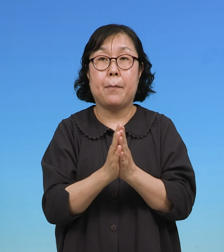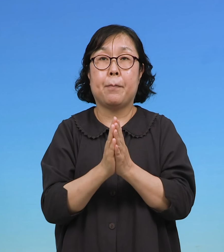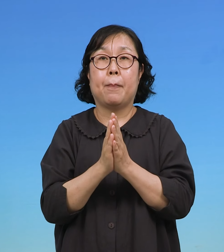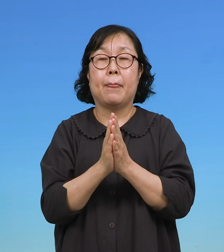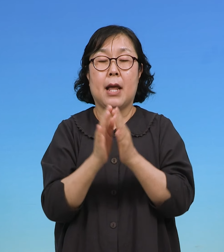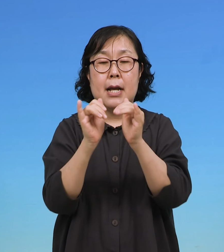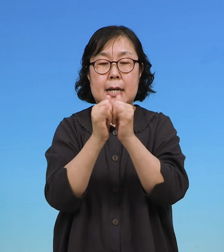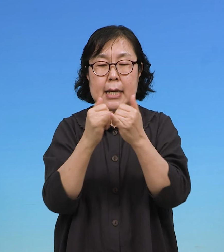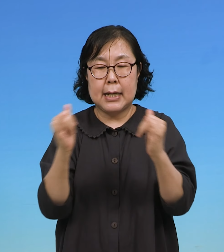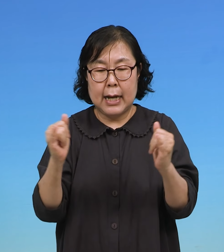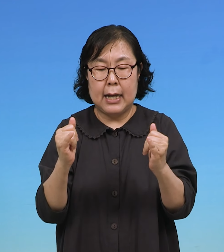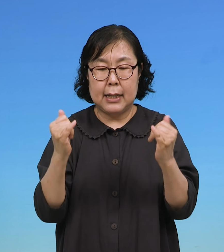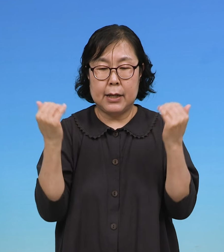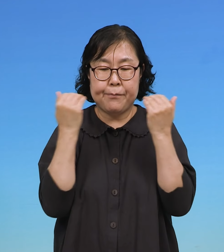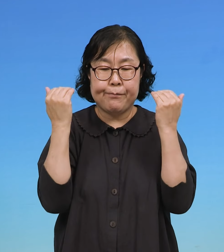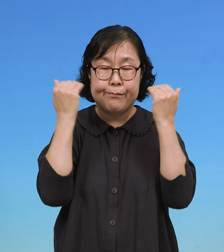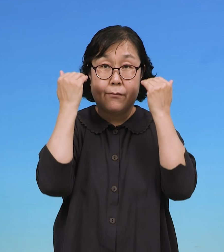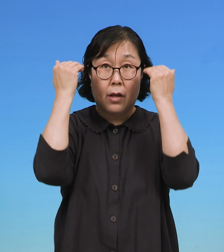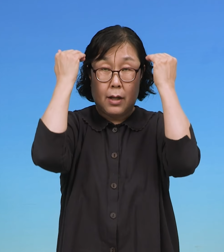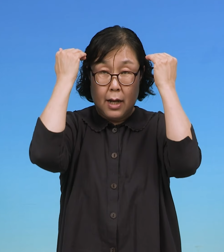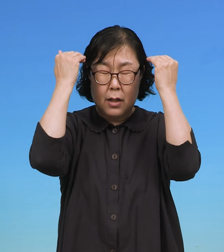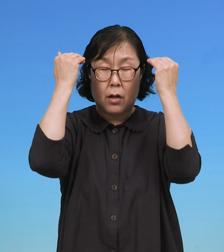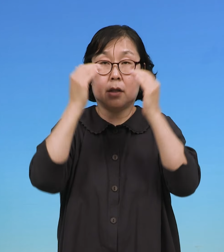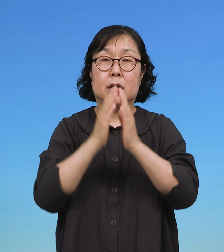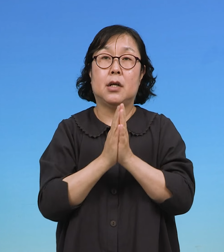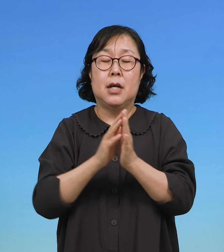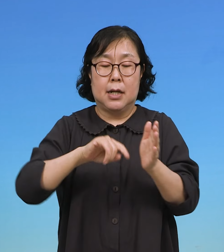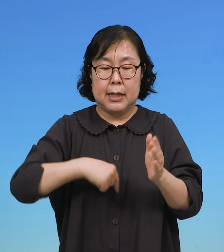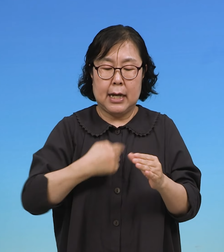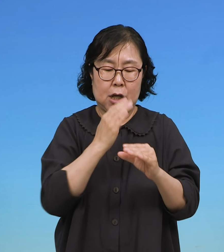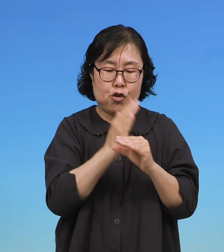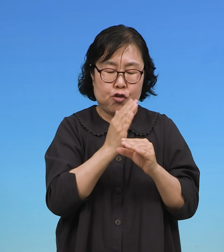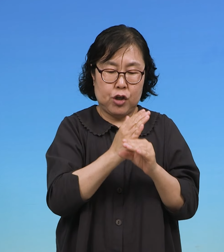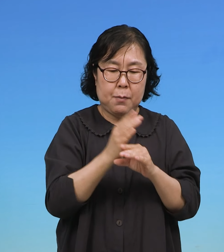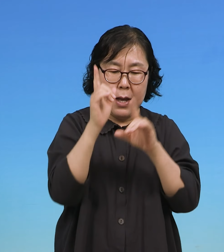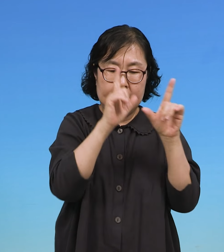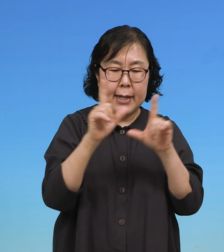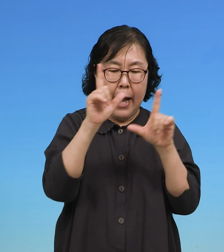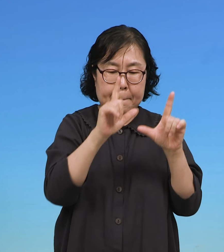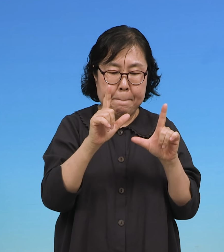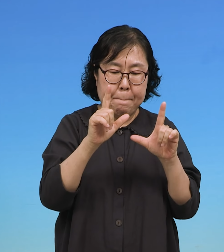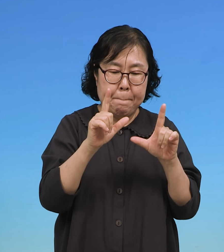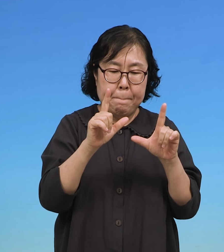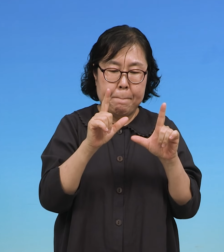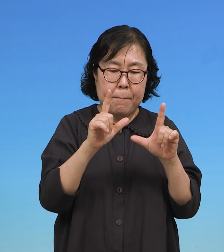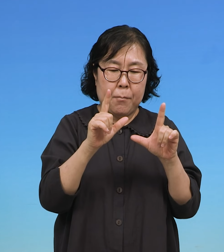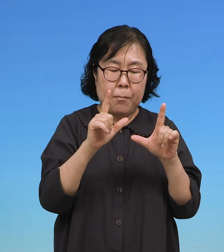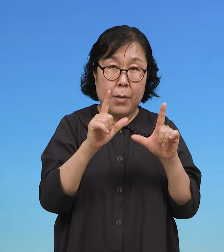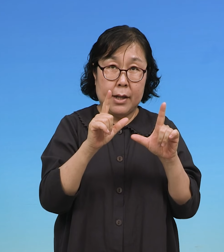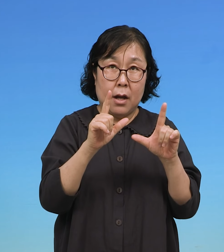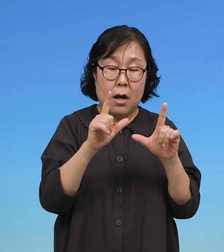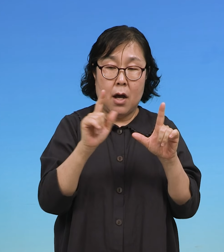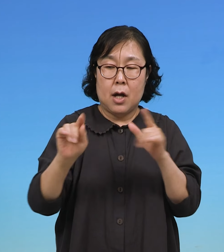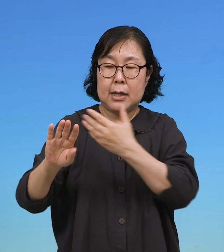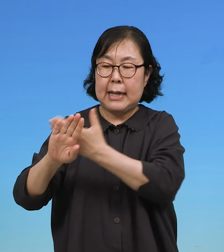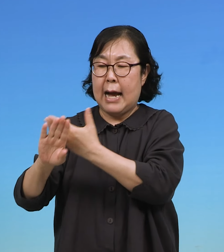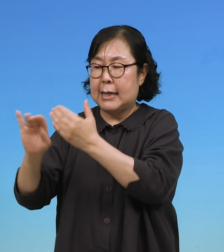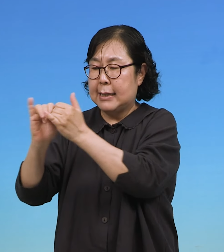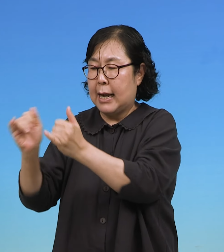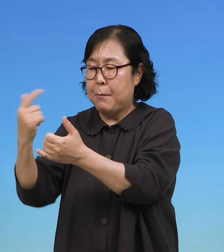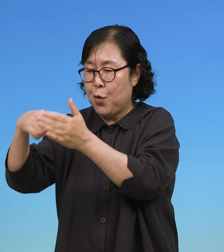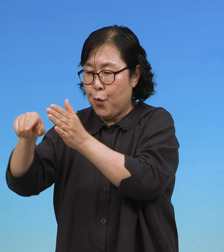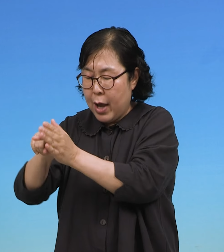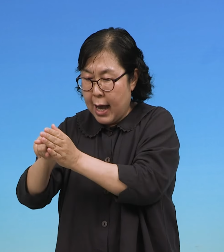읽었습니다. 인간의 성숙이란 자기 중심의 삶에서 타자 중심의 삶으로